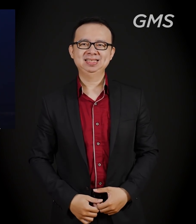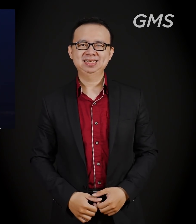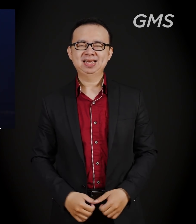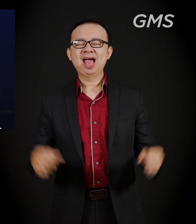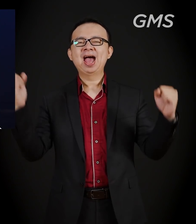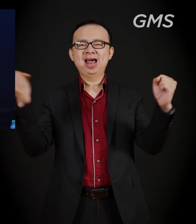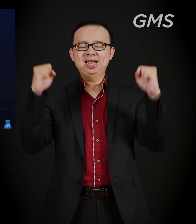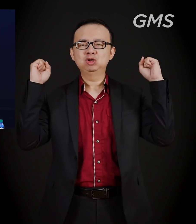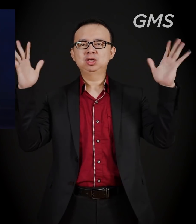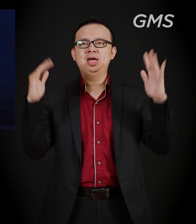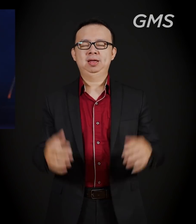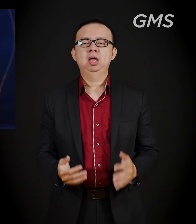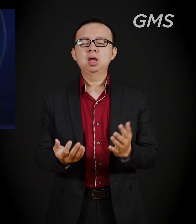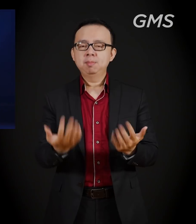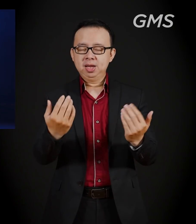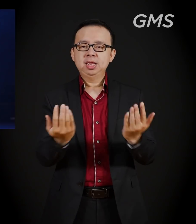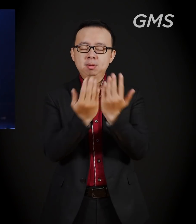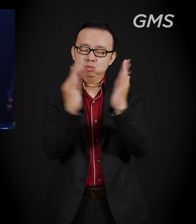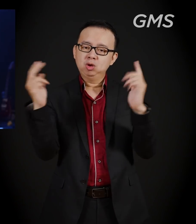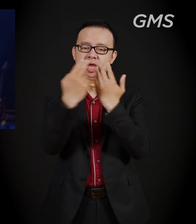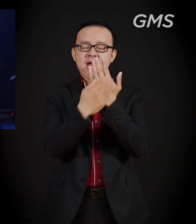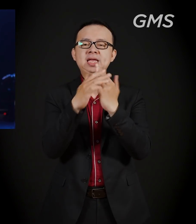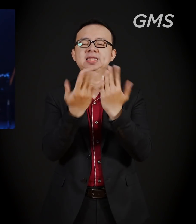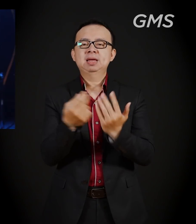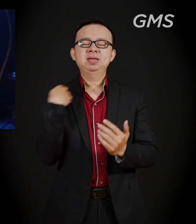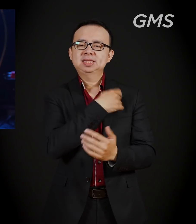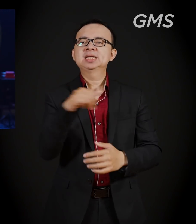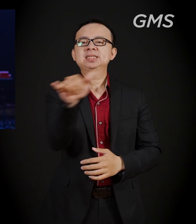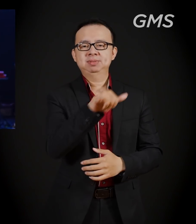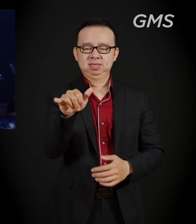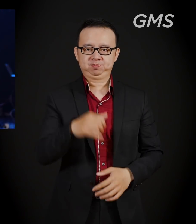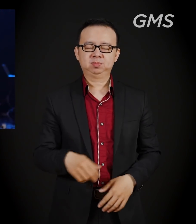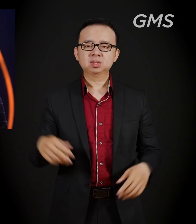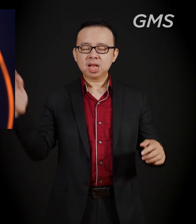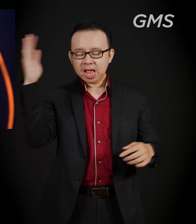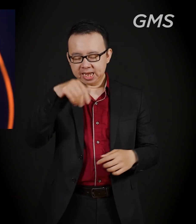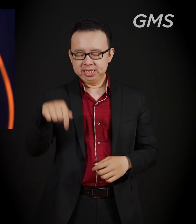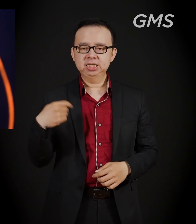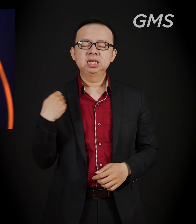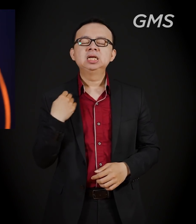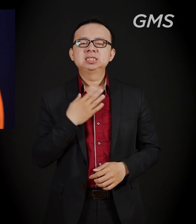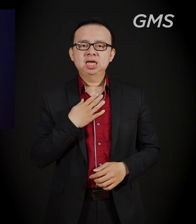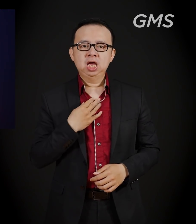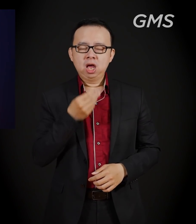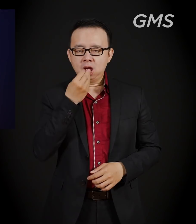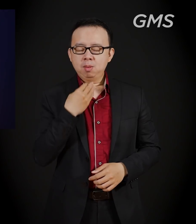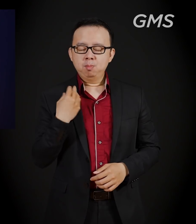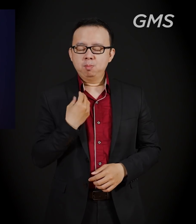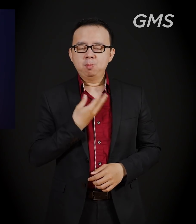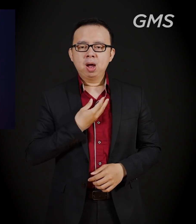kita. Haleluya. Nah, buka Alkitab kita sama-sama. Hari ini saya mau bicara tentang penginjilan bukanlah